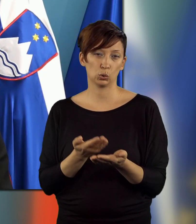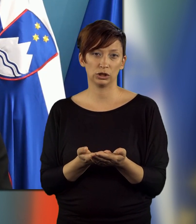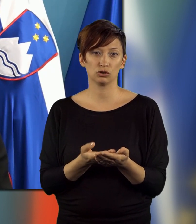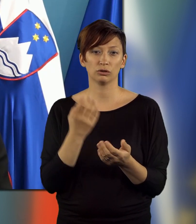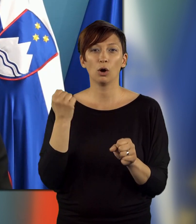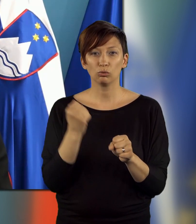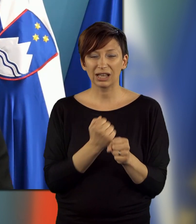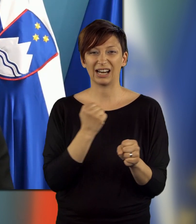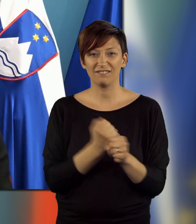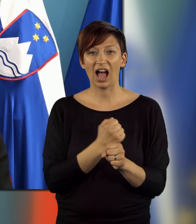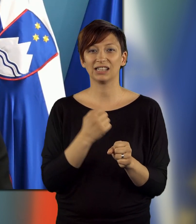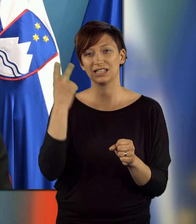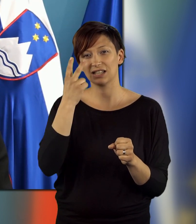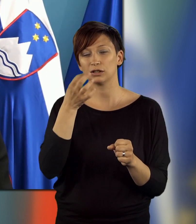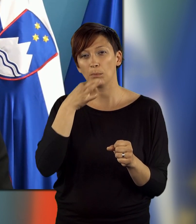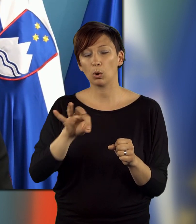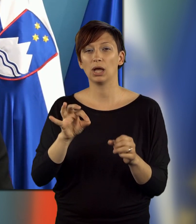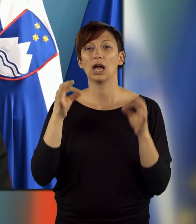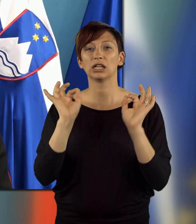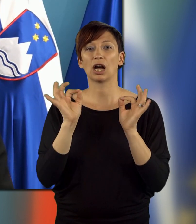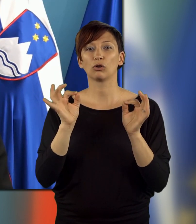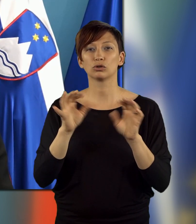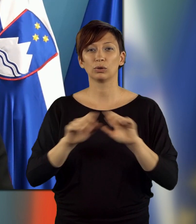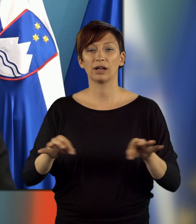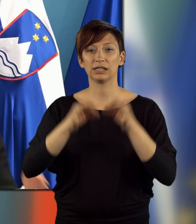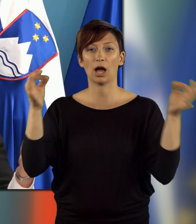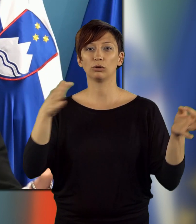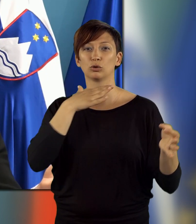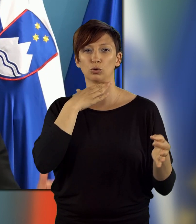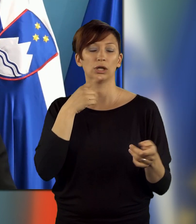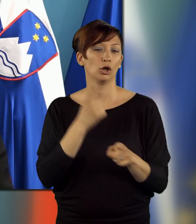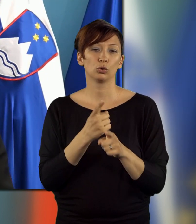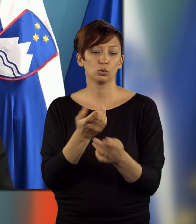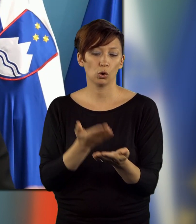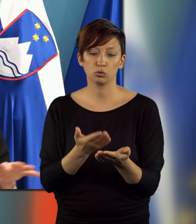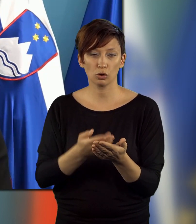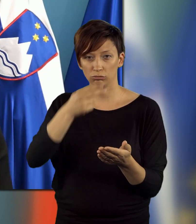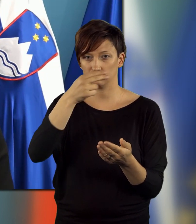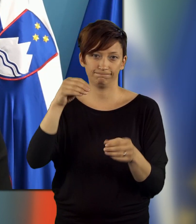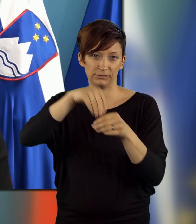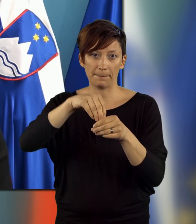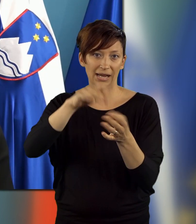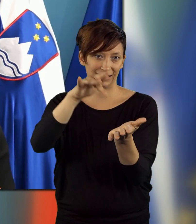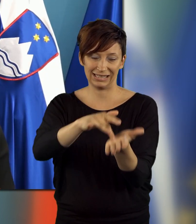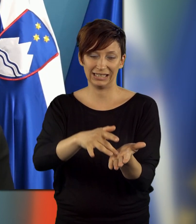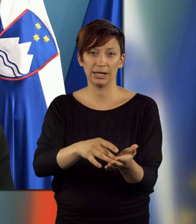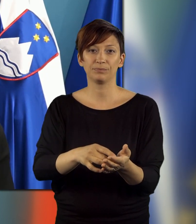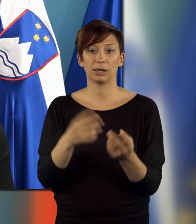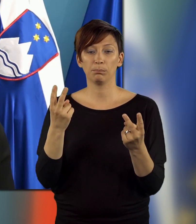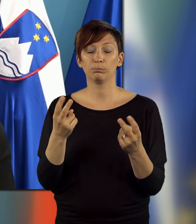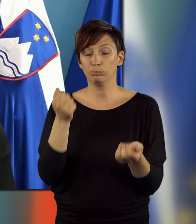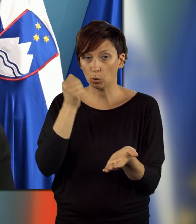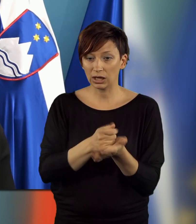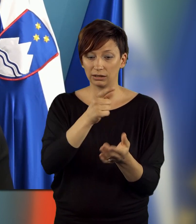v utrjevanje in seveda čim bolj kakovostno udejanjanje javnega šolstva. To je tudi osnovni namen, vendar naj poudarim, že ta